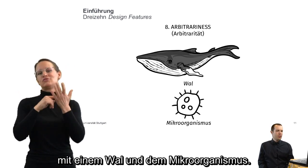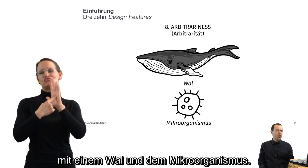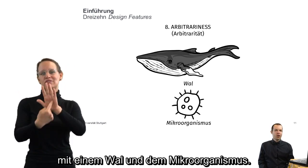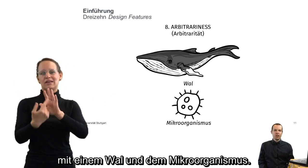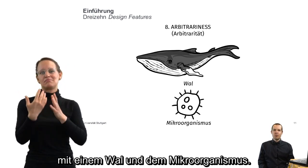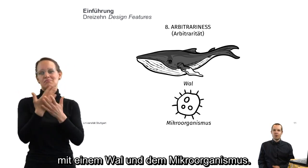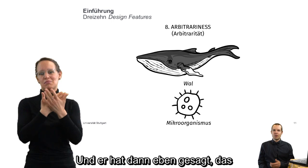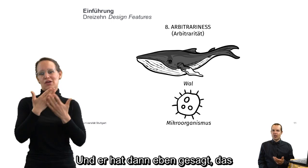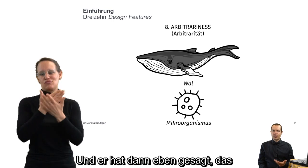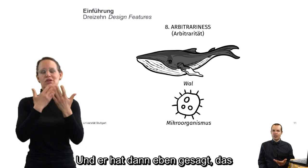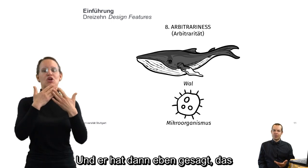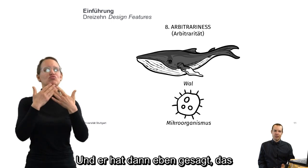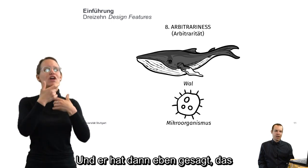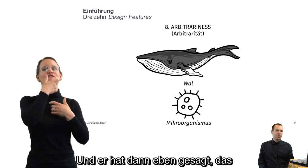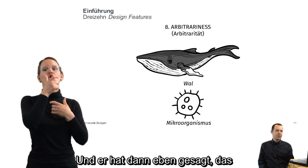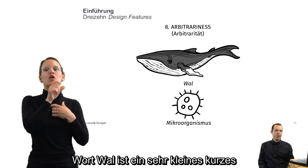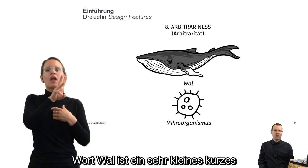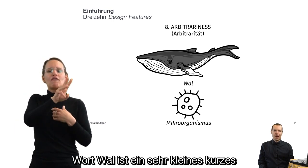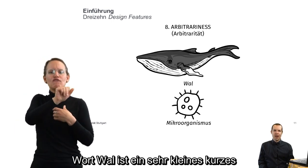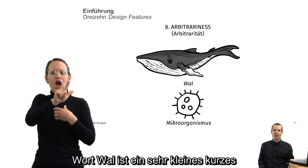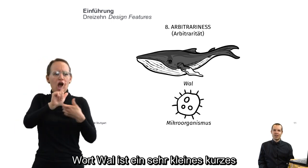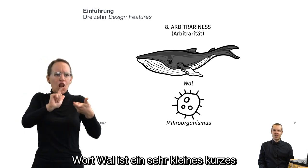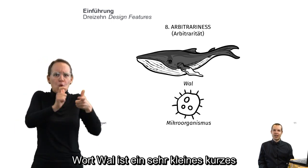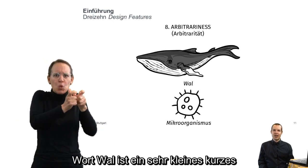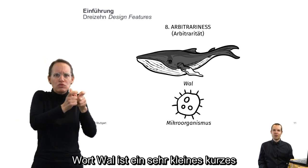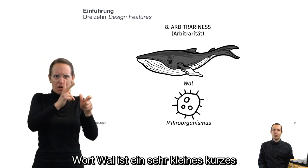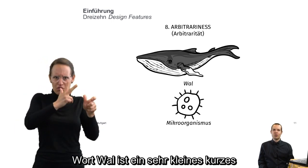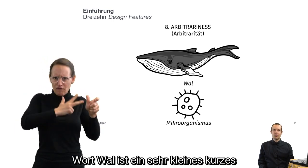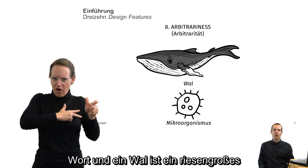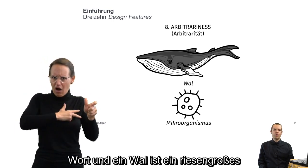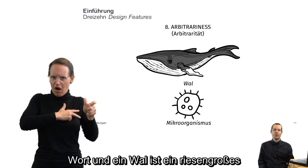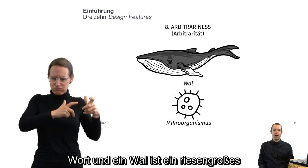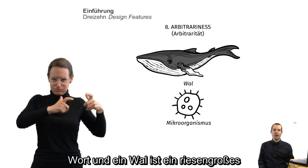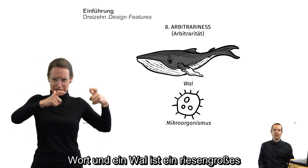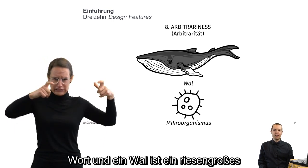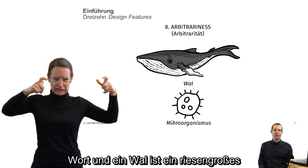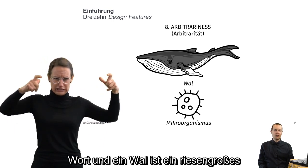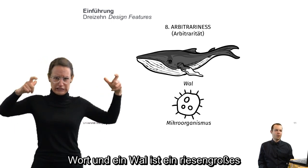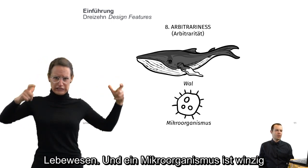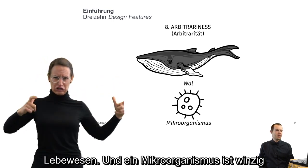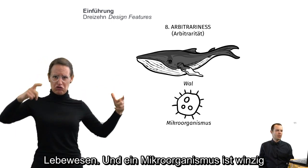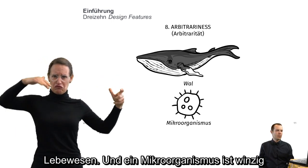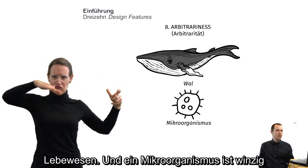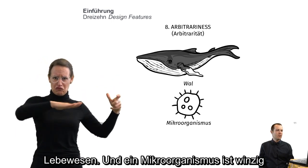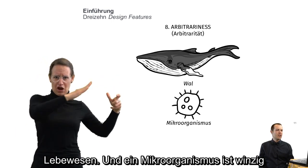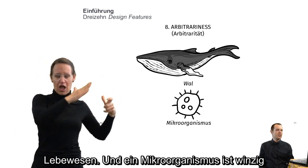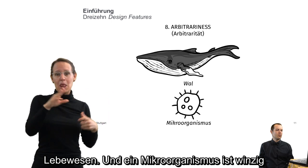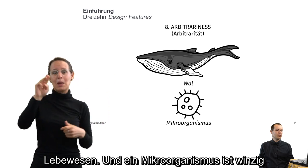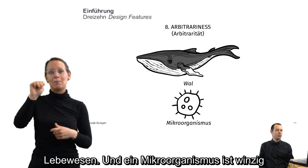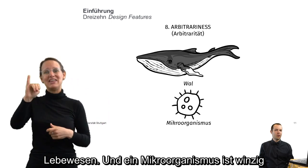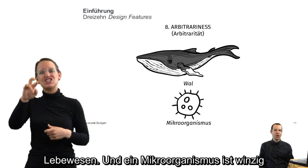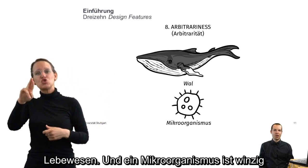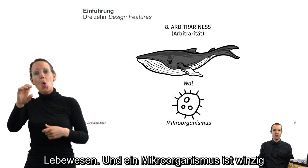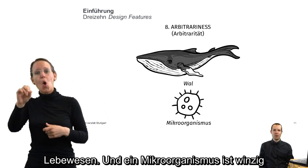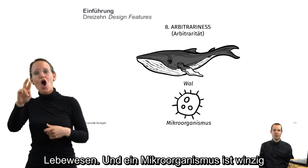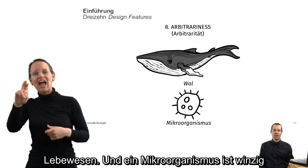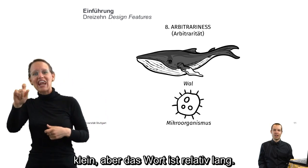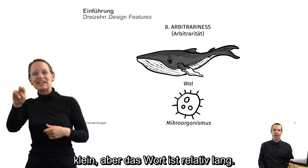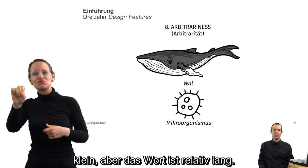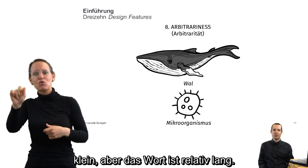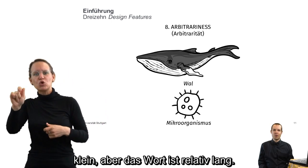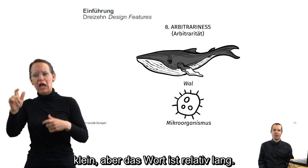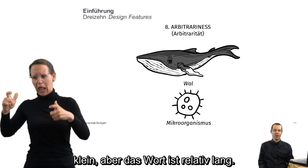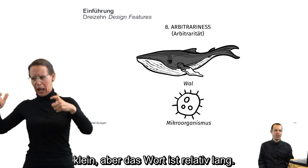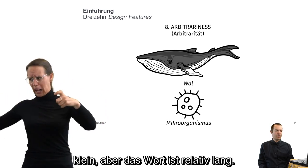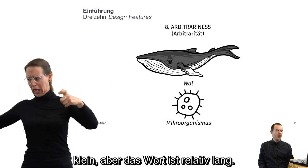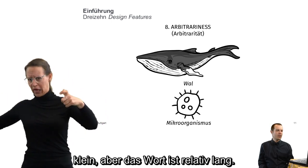Wal und einem Mikroorganismus und da hat er dann eben gesagt, das Wort Wal ist ein sehr kleines, kurzes Wort und ein Wal ist ein riesengroßes Lebewesen und ein Mikroorganismus ist, wenn es